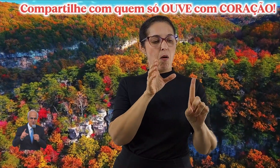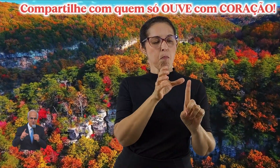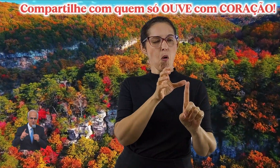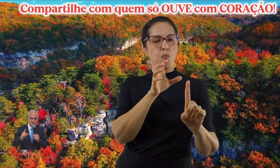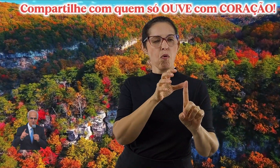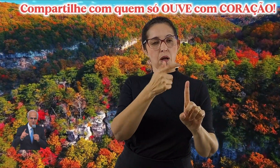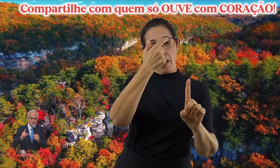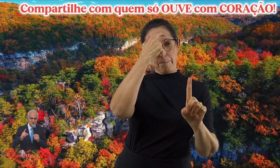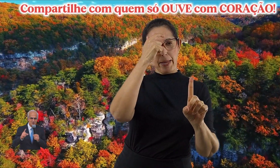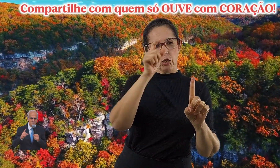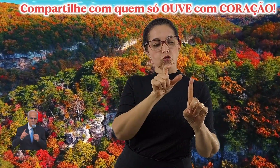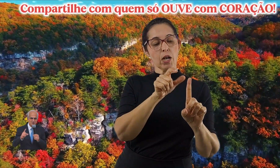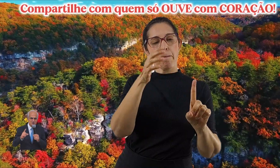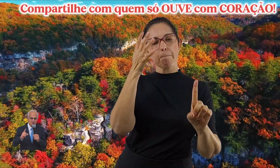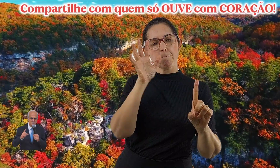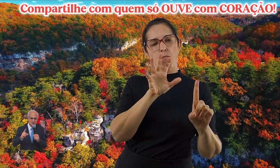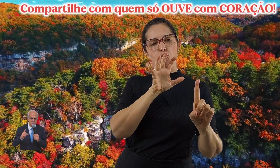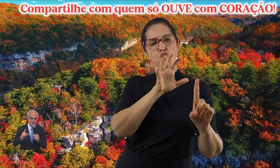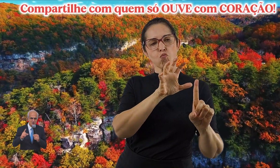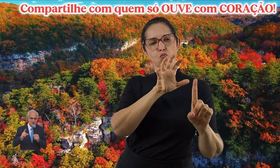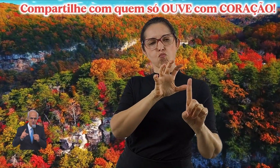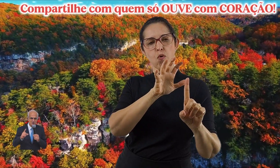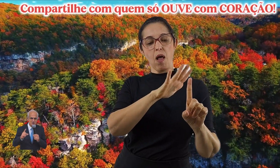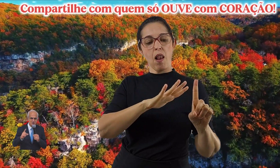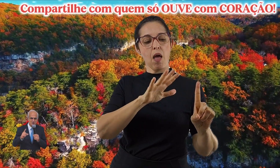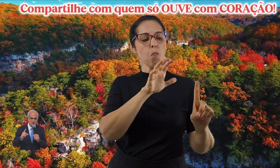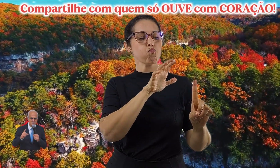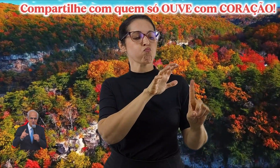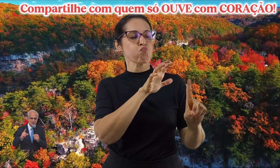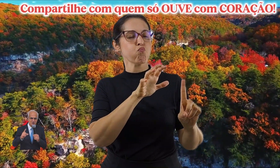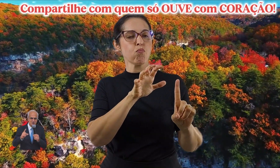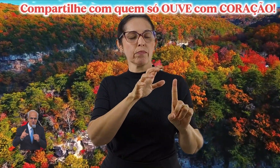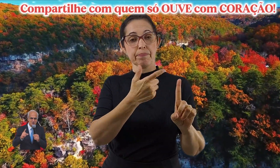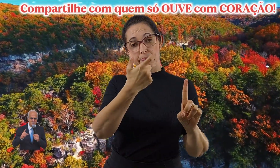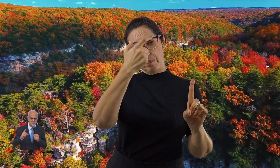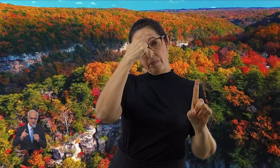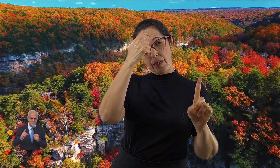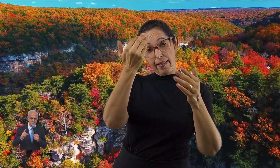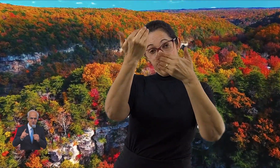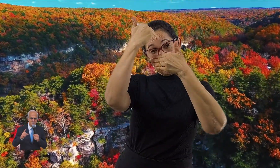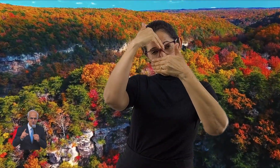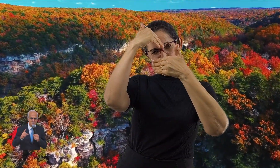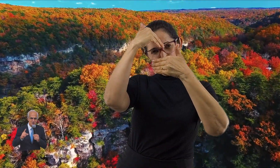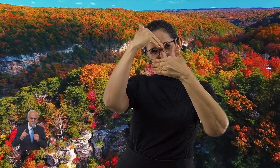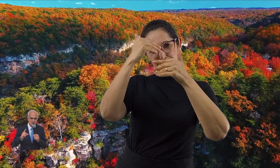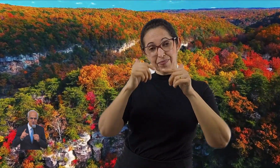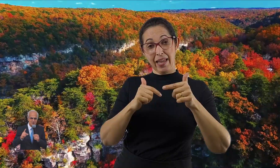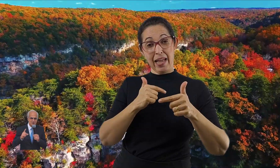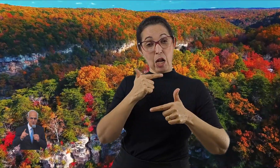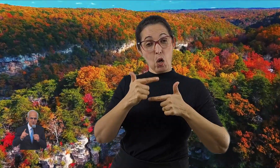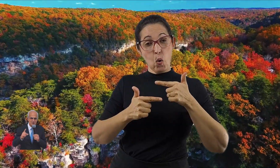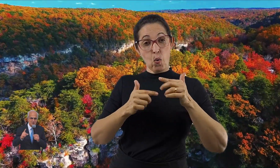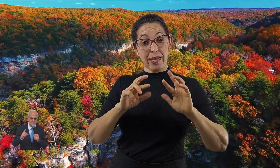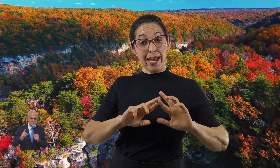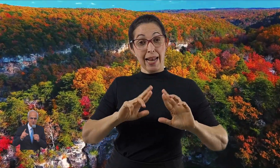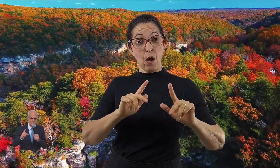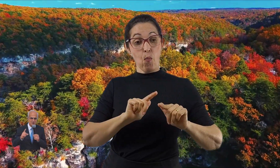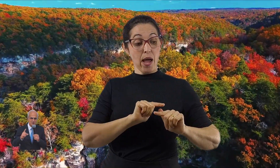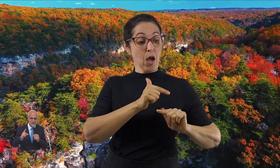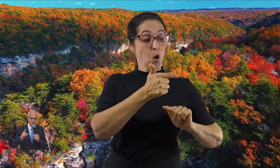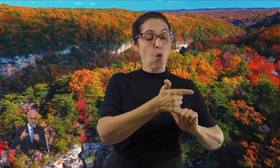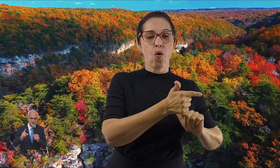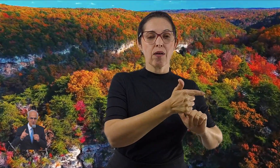luta hoje, o grande campo de batalha hoje, é na mente. A nossa luta não é contra a carne nem contra o sangue. A